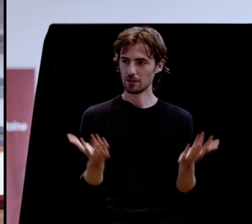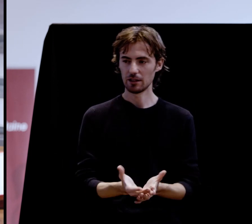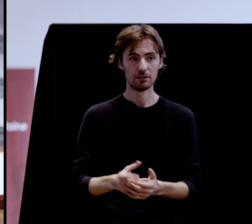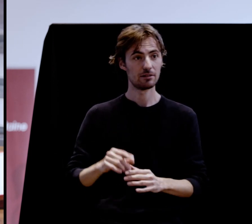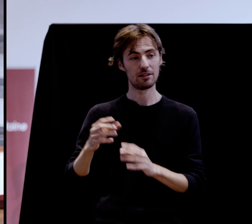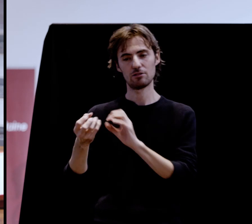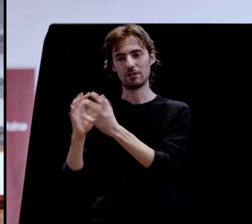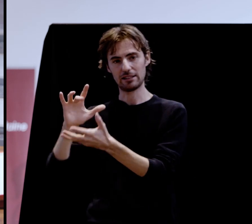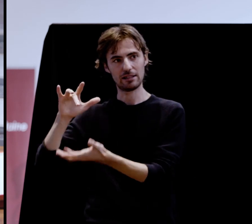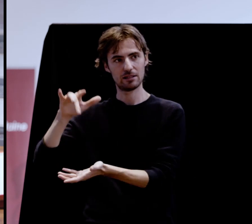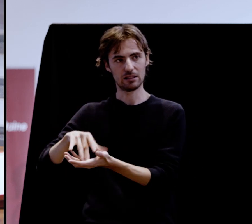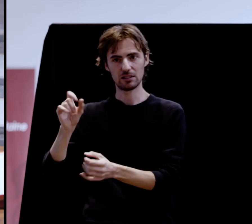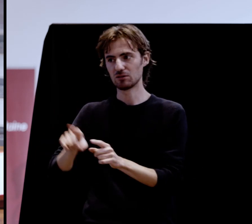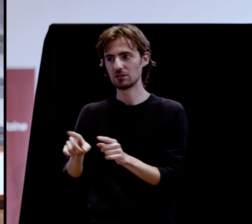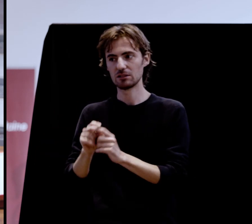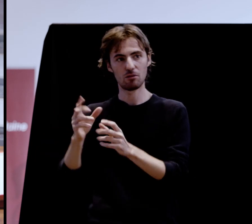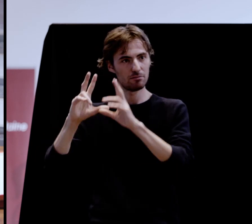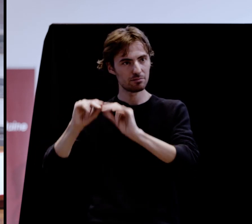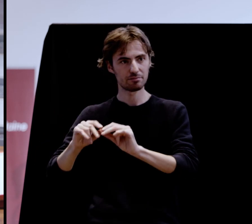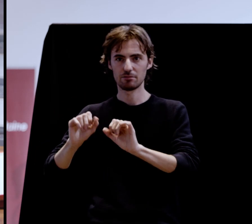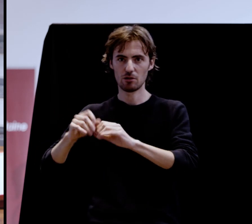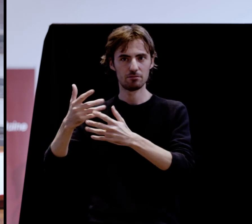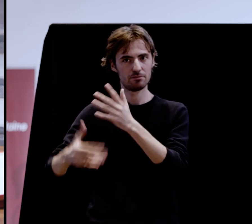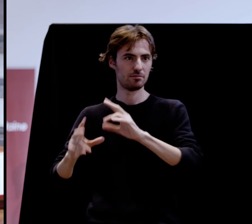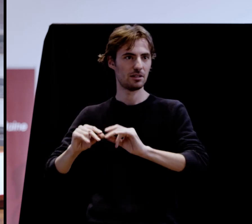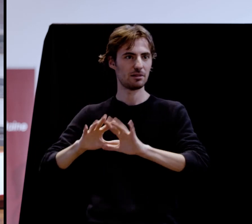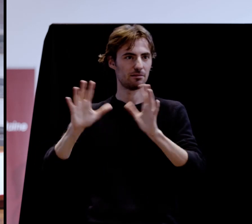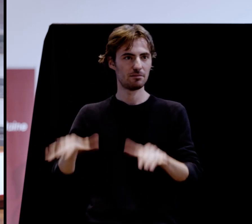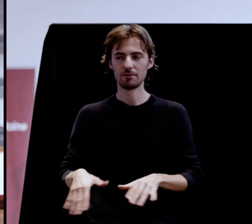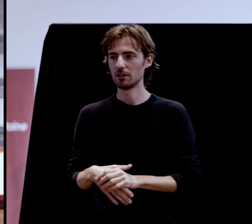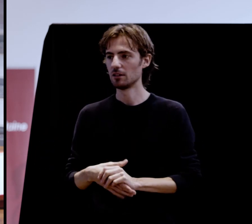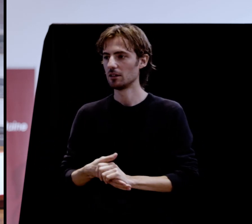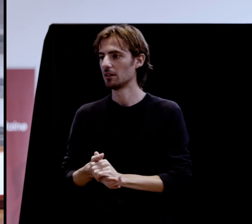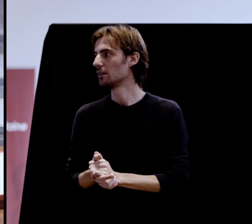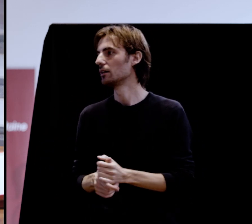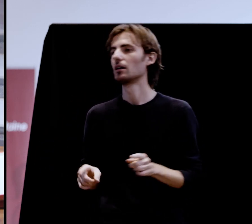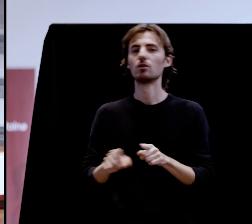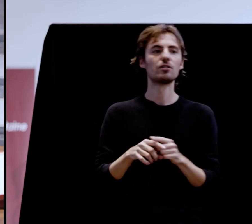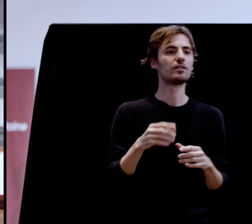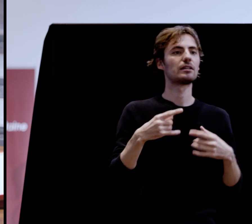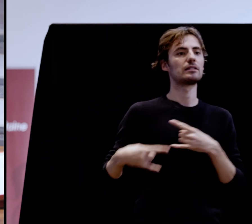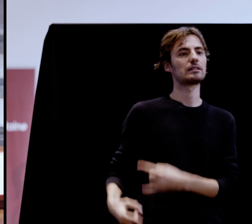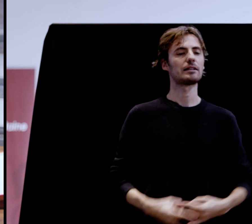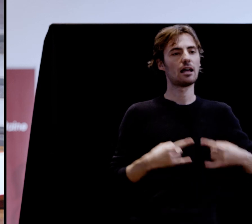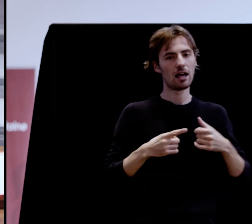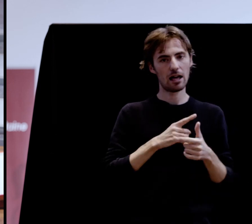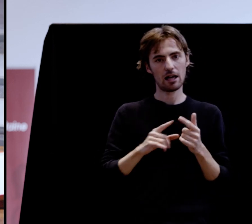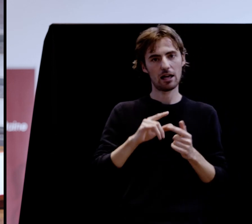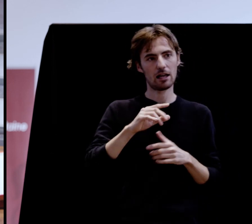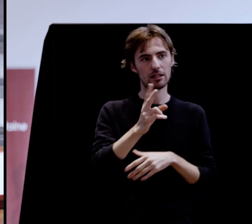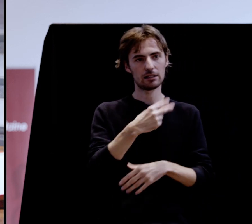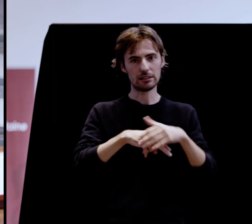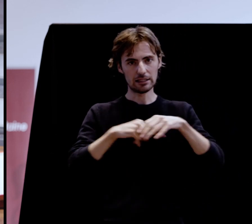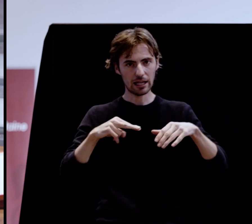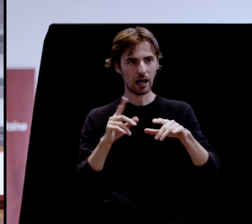ligne pour expliquer plein de choses. Et je vous ai mis autre chose, mais par exemple, un scanner. Bon, il y a aussi l'IRM, moi je ne prescris pas de scanner, mais imaginons qu'une